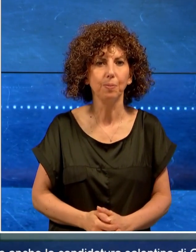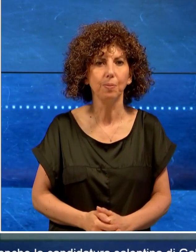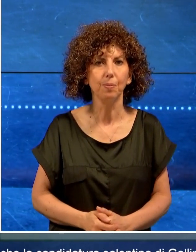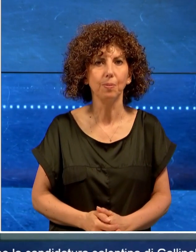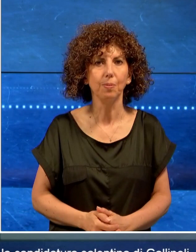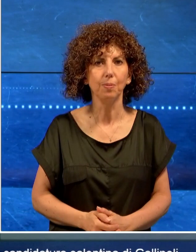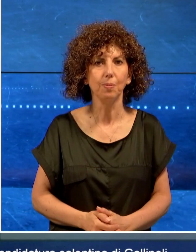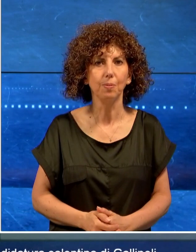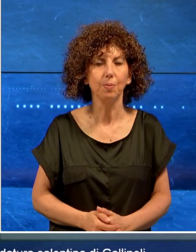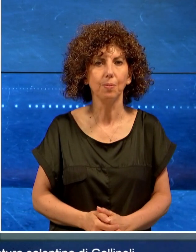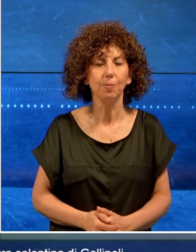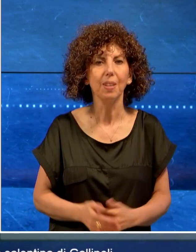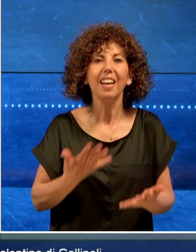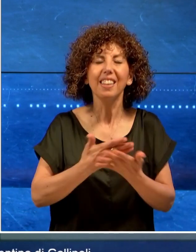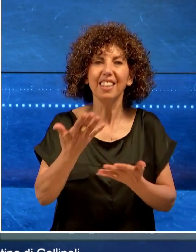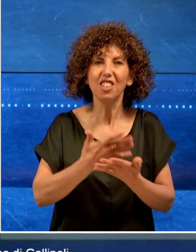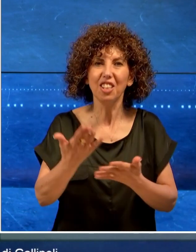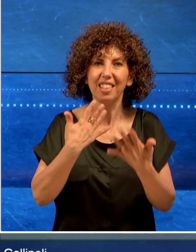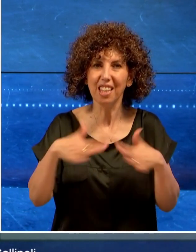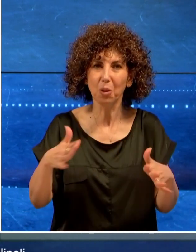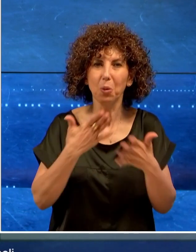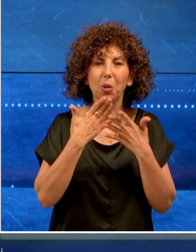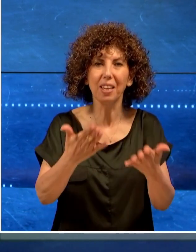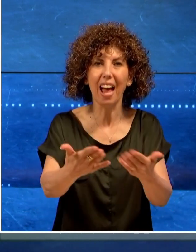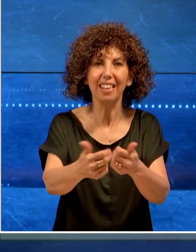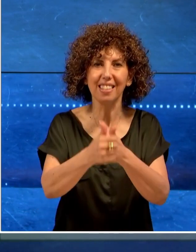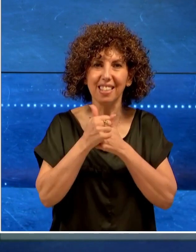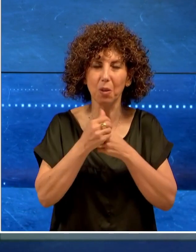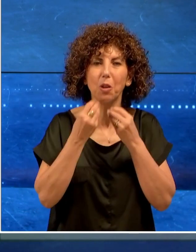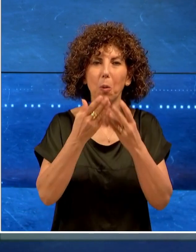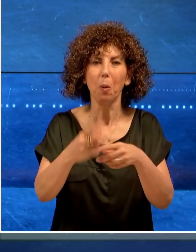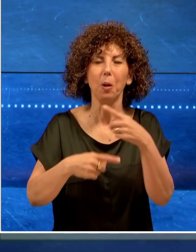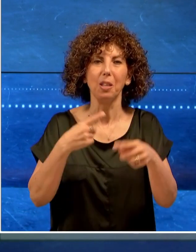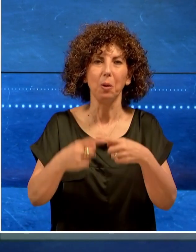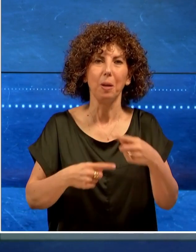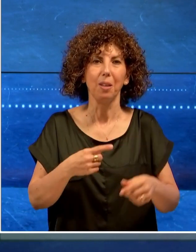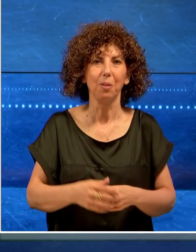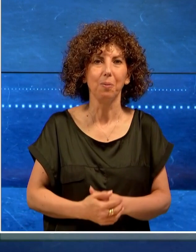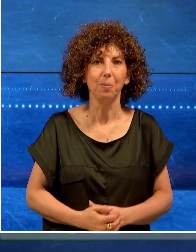Gallipoli e con il TG Lis è tutto grazie per averci seguito Buon